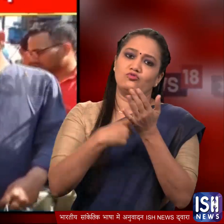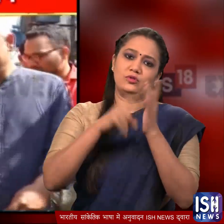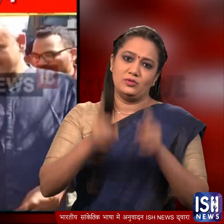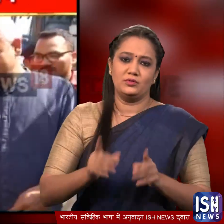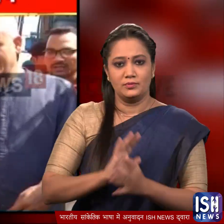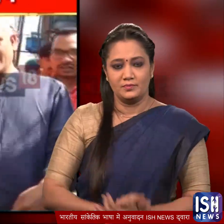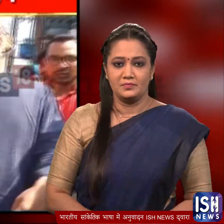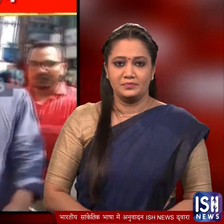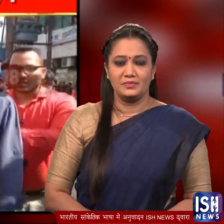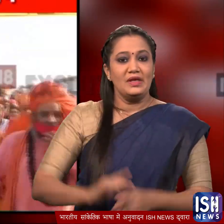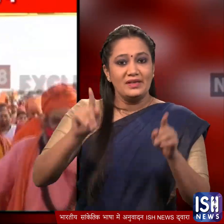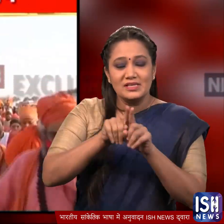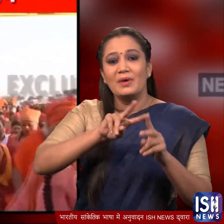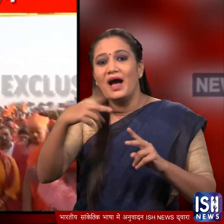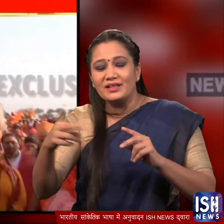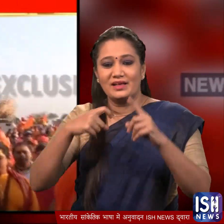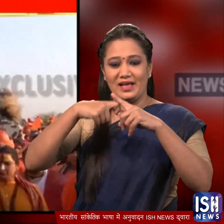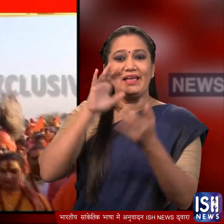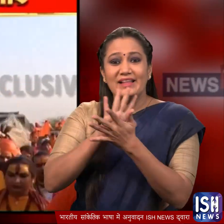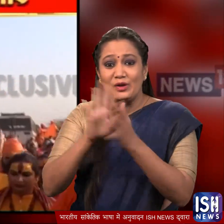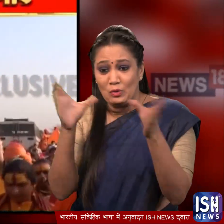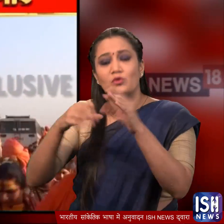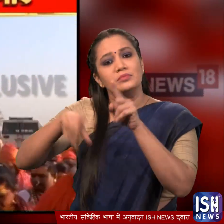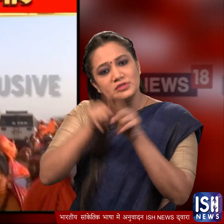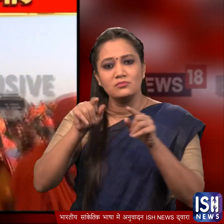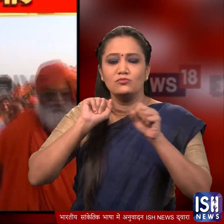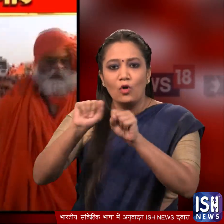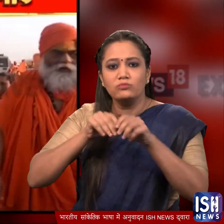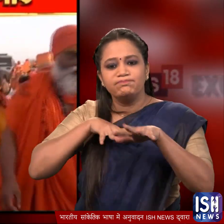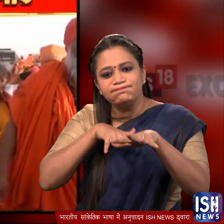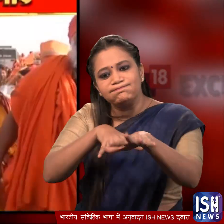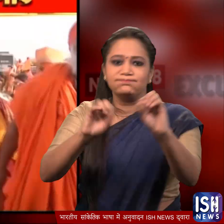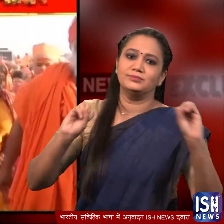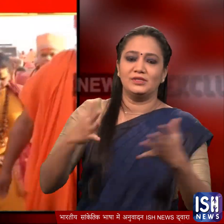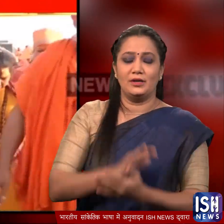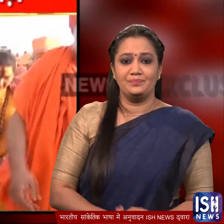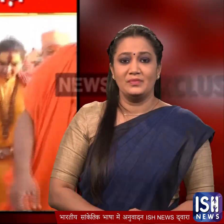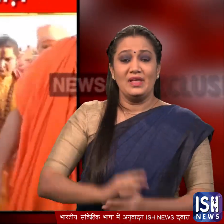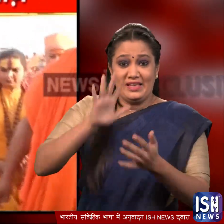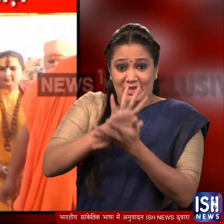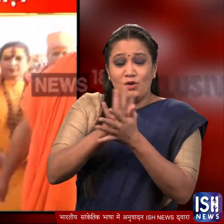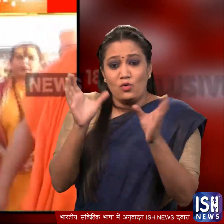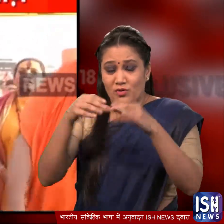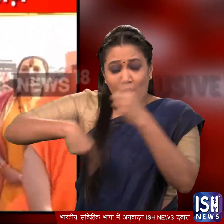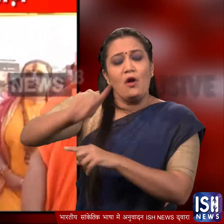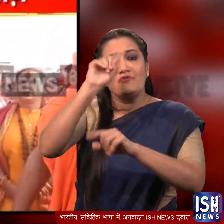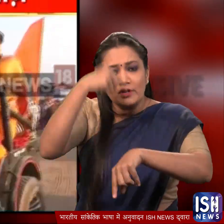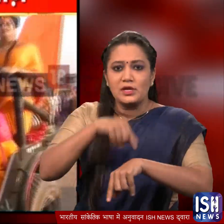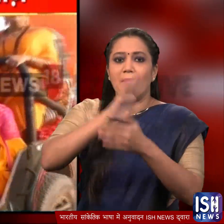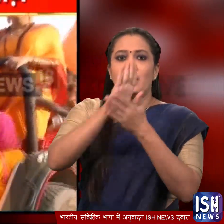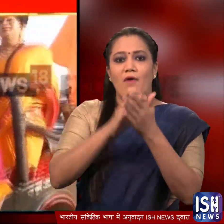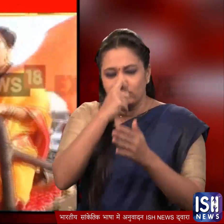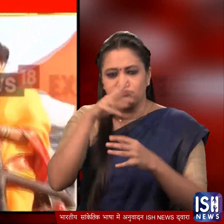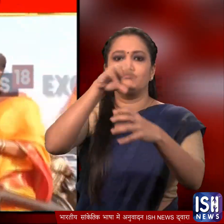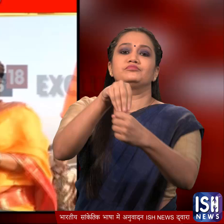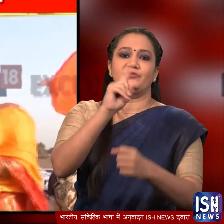जो गाइडलाइन पालन करिए। इसी तरह जूना अखाड़े और उसके किन्नर अखाड़े ने भी कुंभ के लिए नगर प्रवेश किया। किन्नर अखाड़ा पहली बार